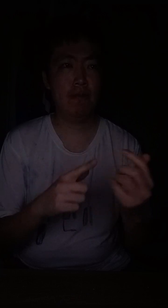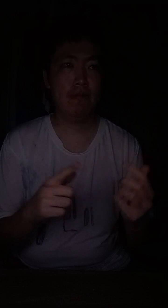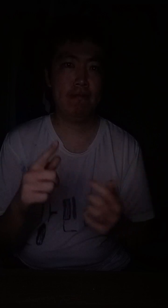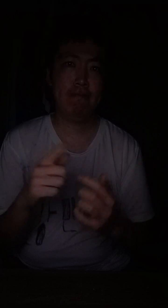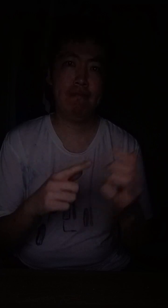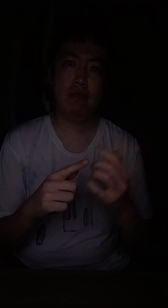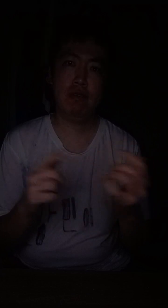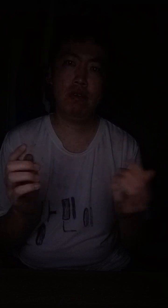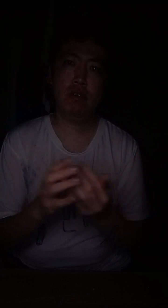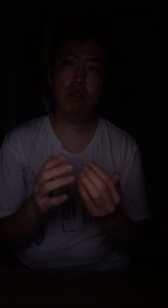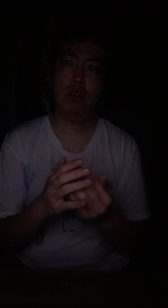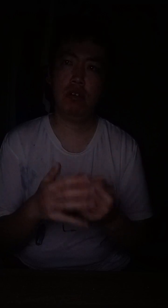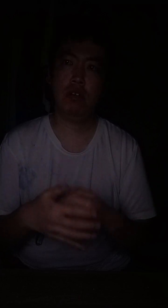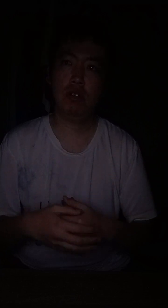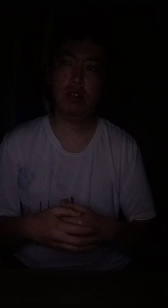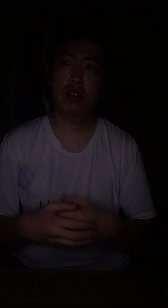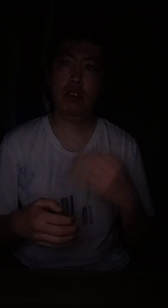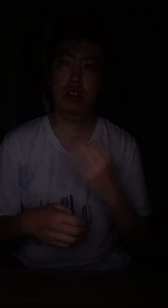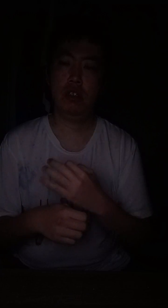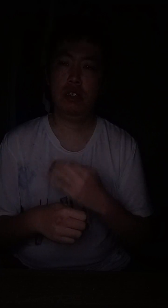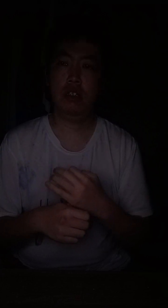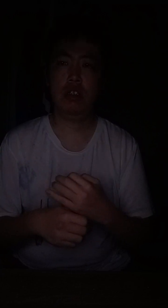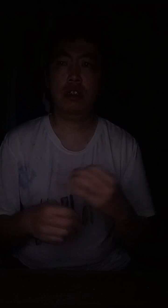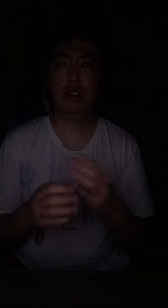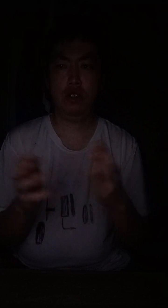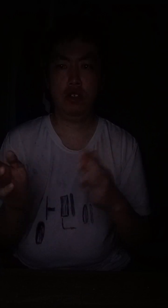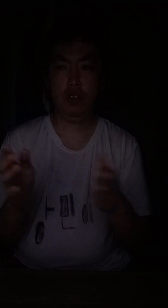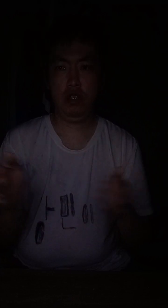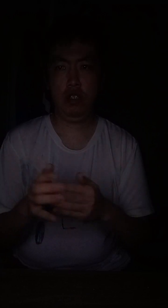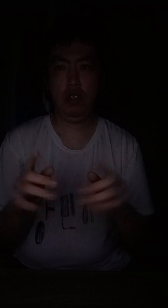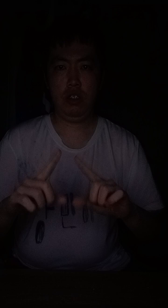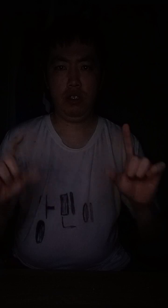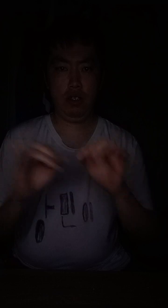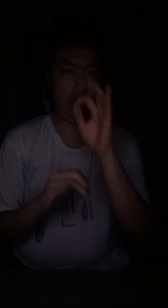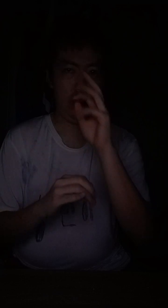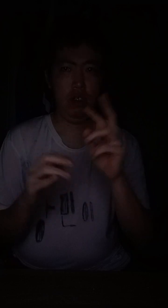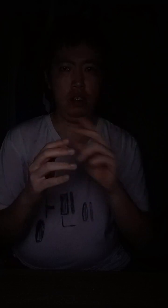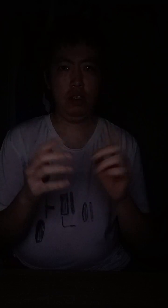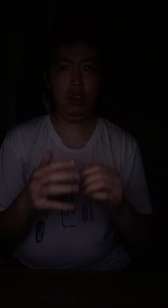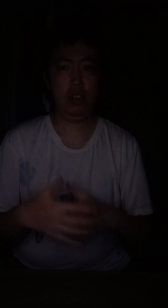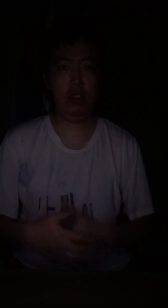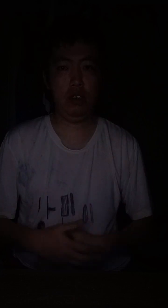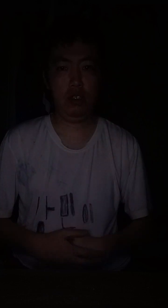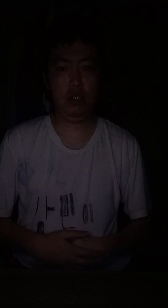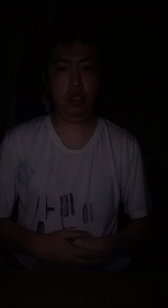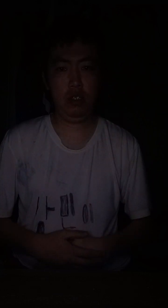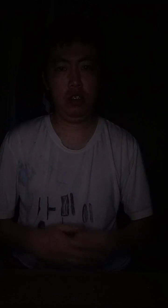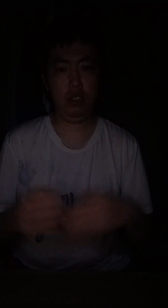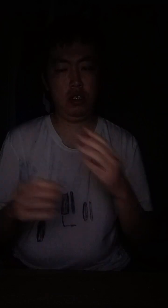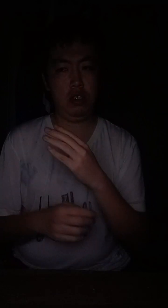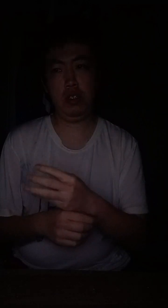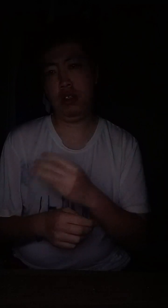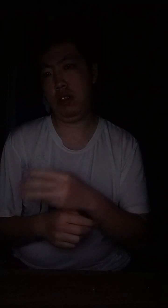데 이어 박 후보자에 대한 공개 비판은 전국적으로 확대되고 있습니다. KBS 기자협회와 KBS